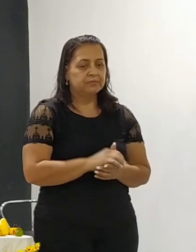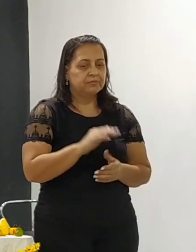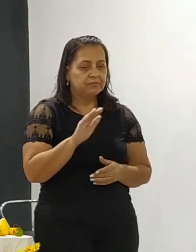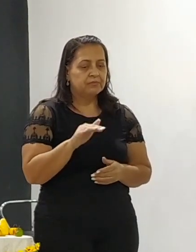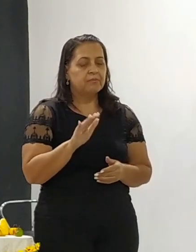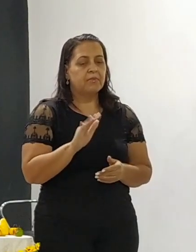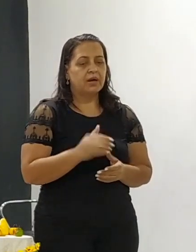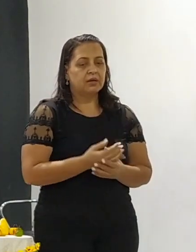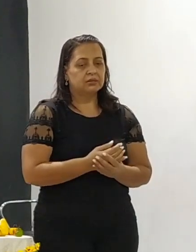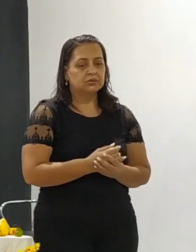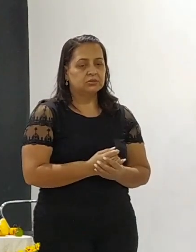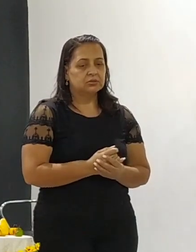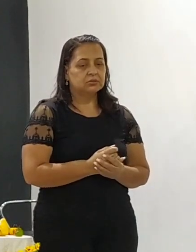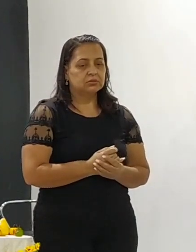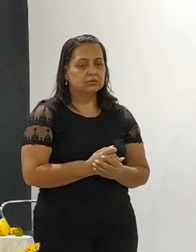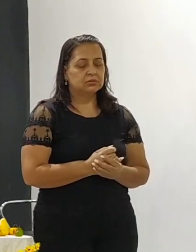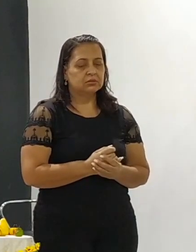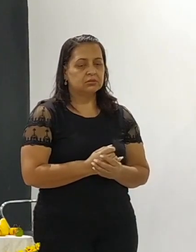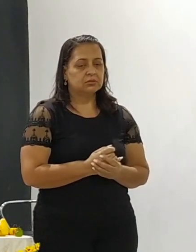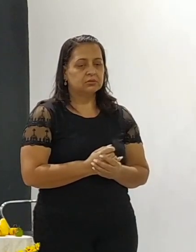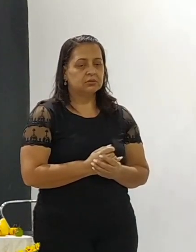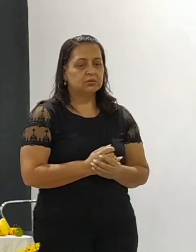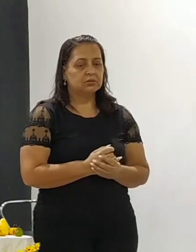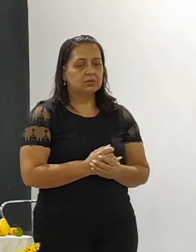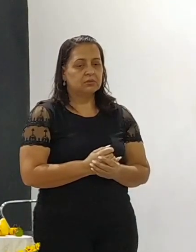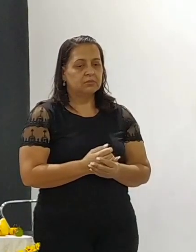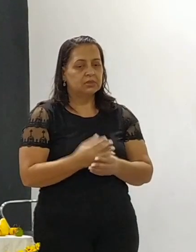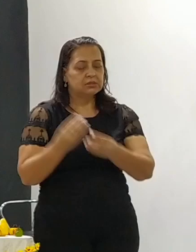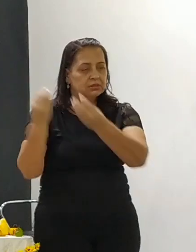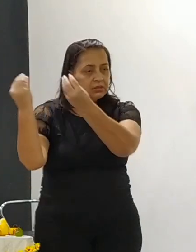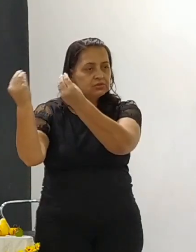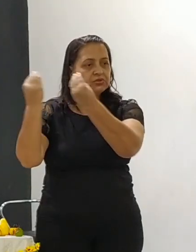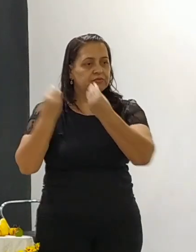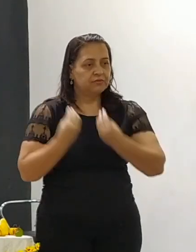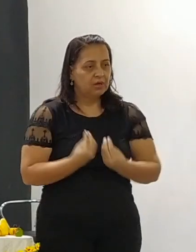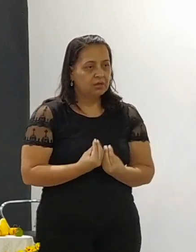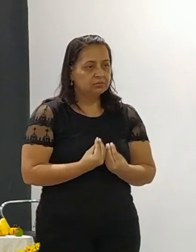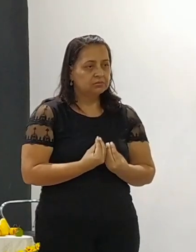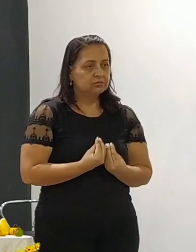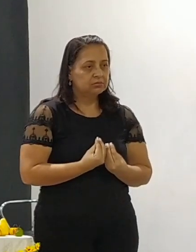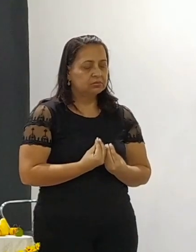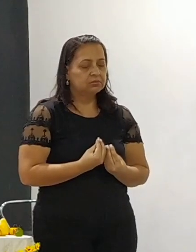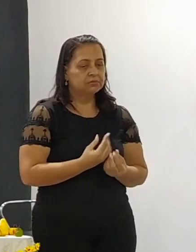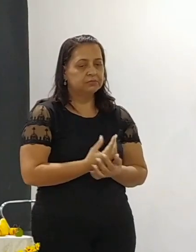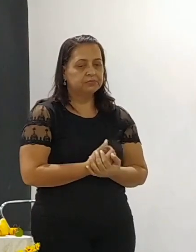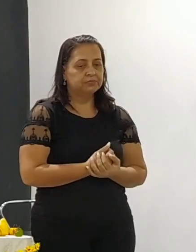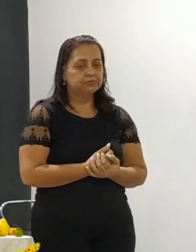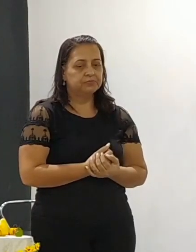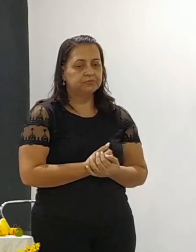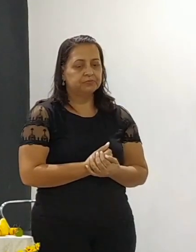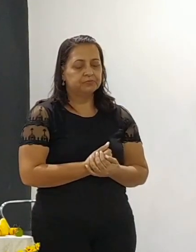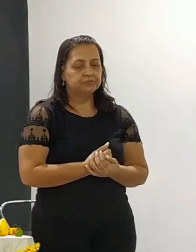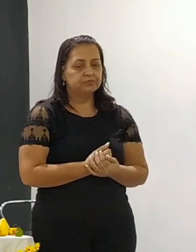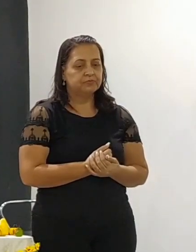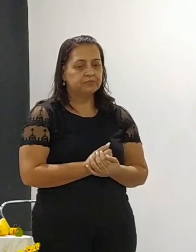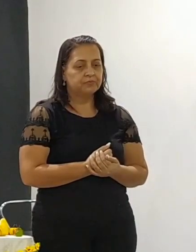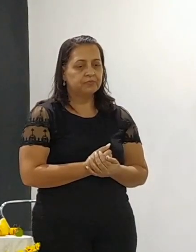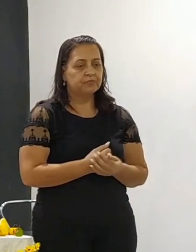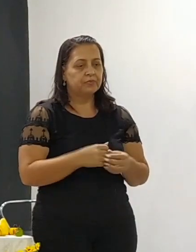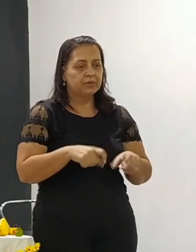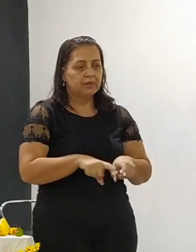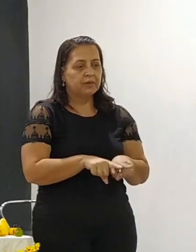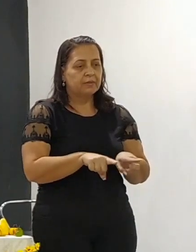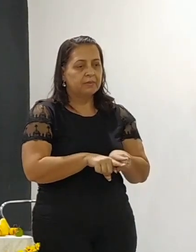mas ele também tem te enviado. Você não estava lá, mas ele também tem te